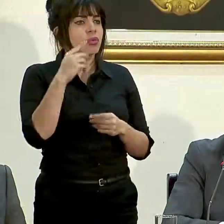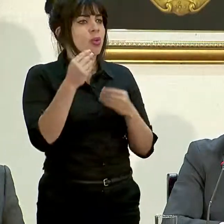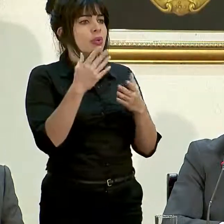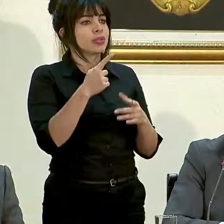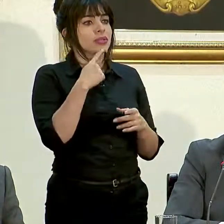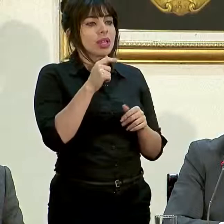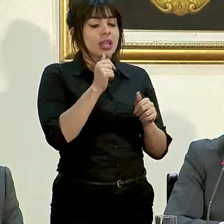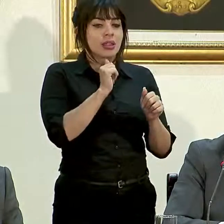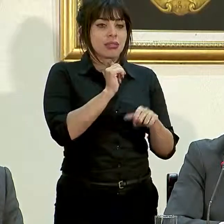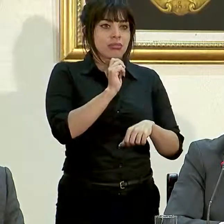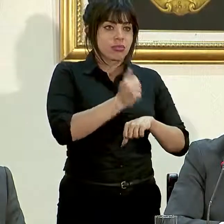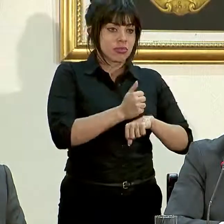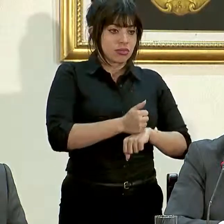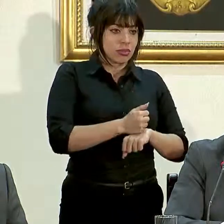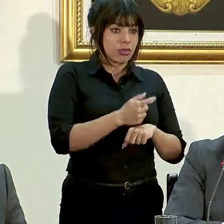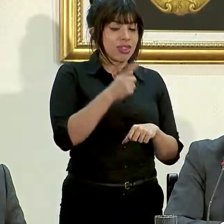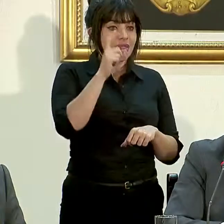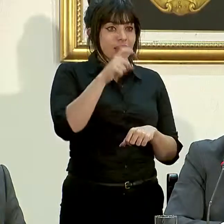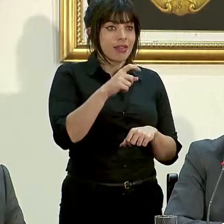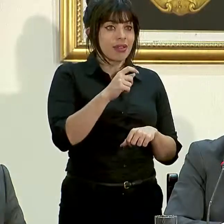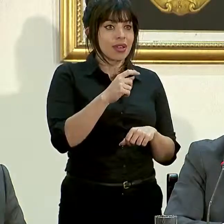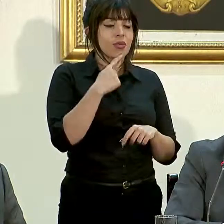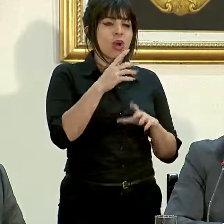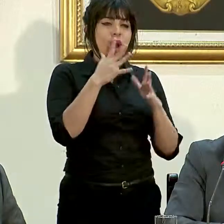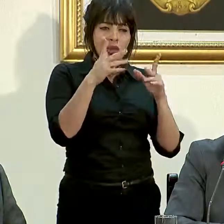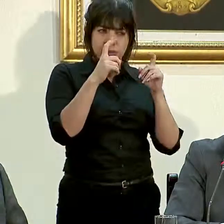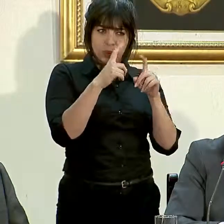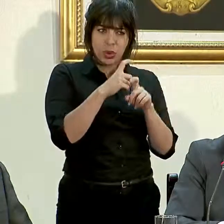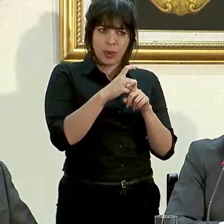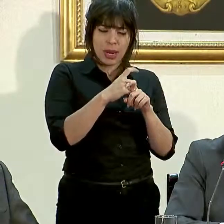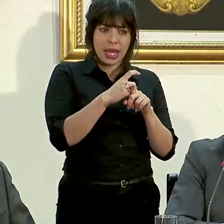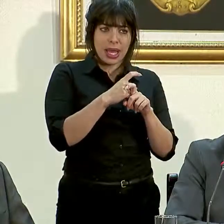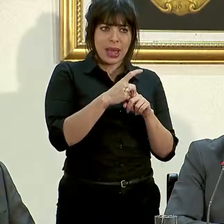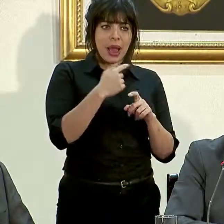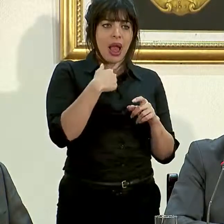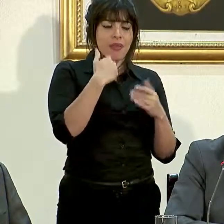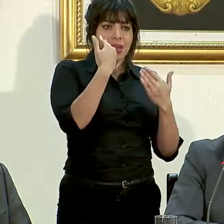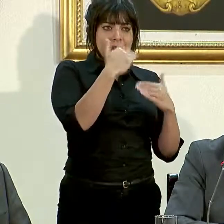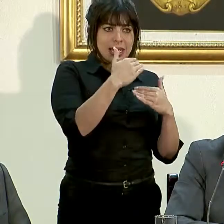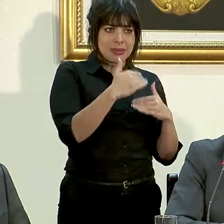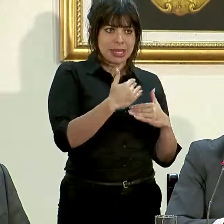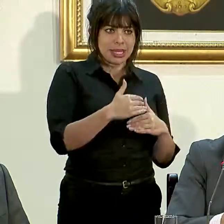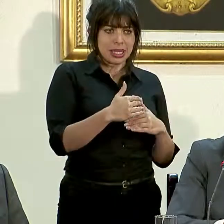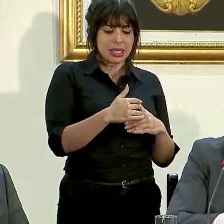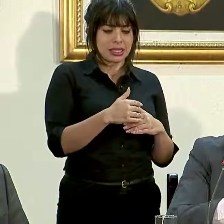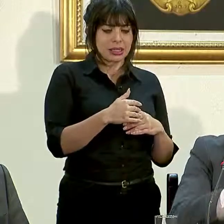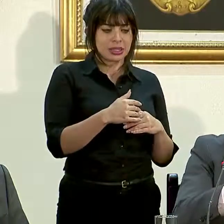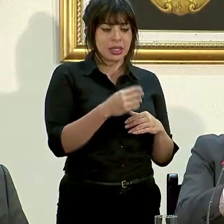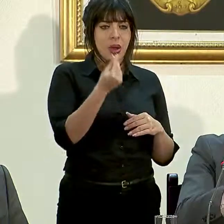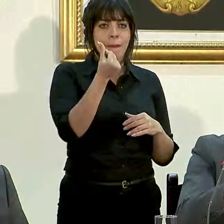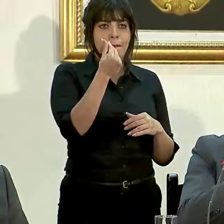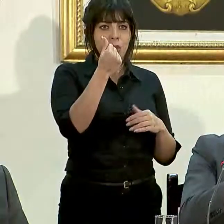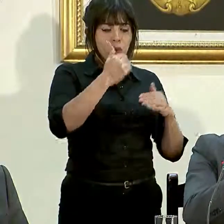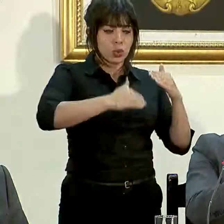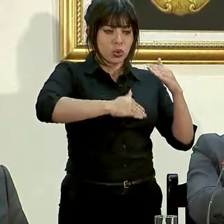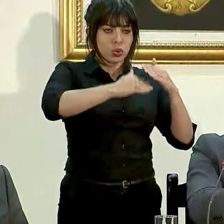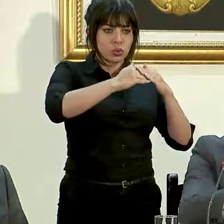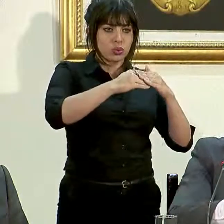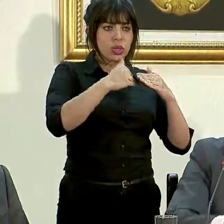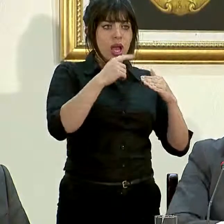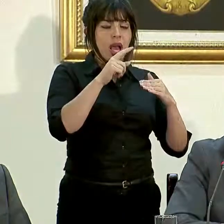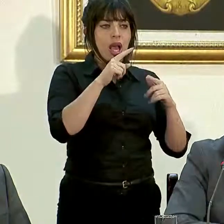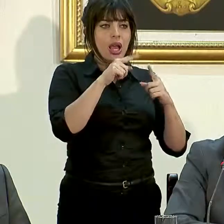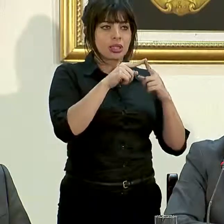los términos que se habían era una cosa bastante compleja. Ponía límites de los montos hasta los